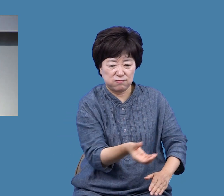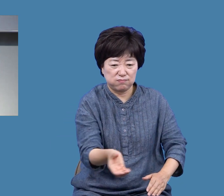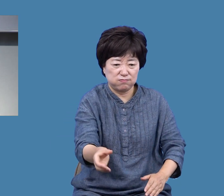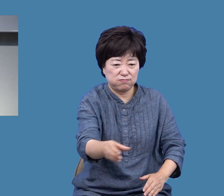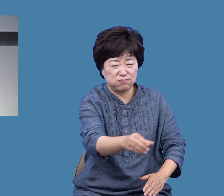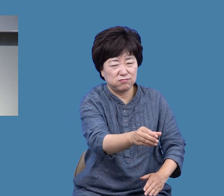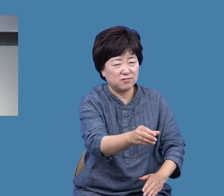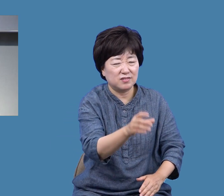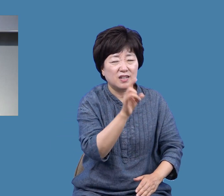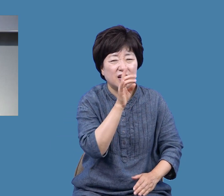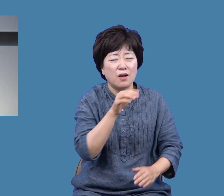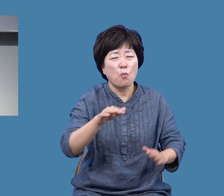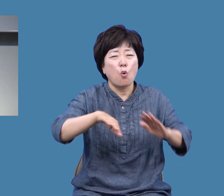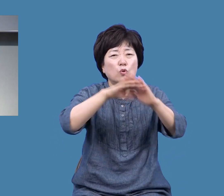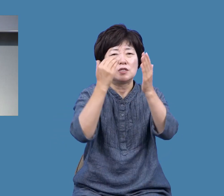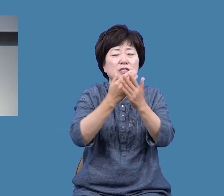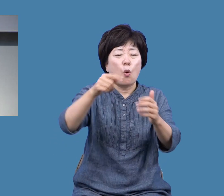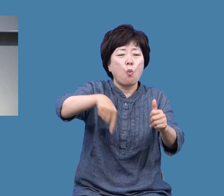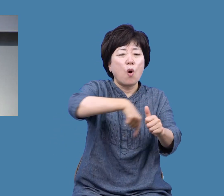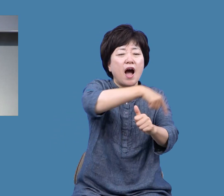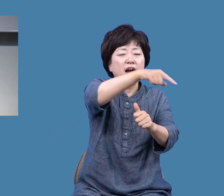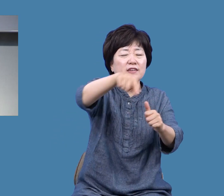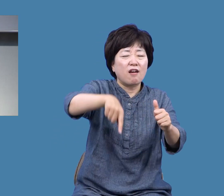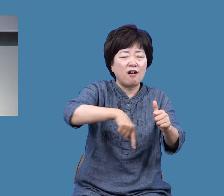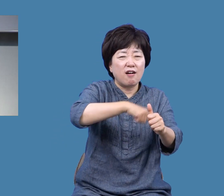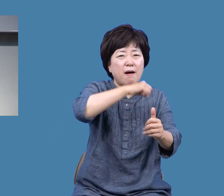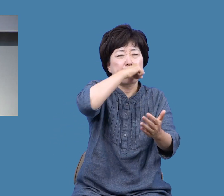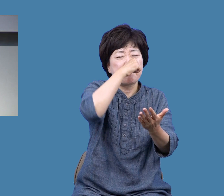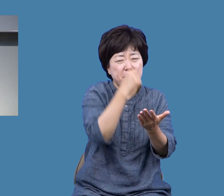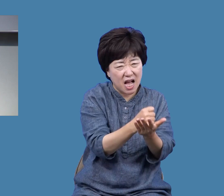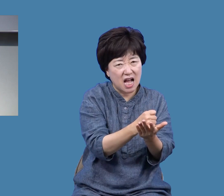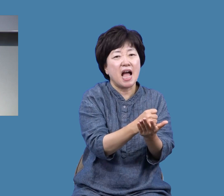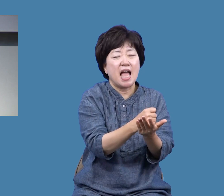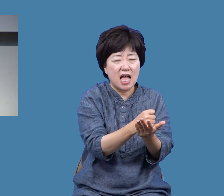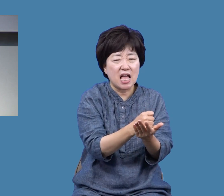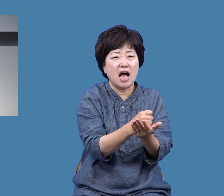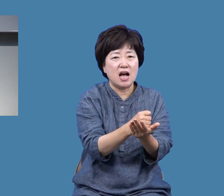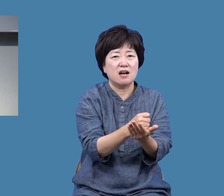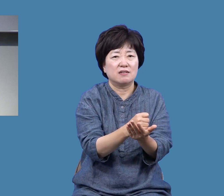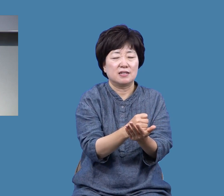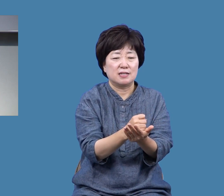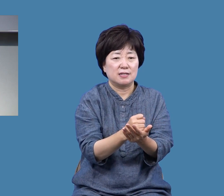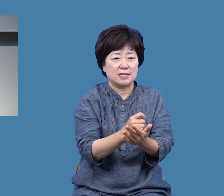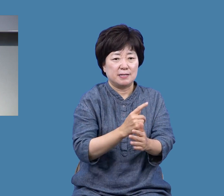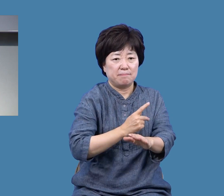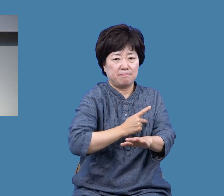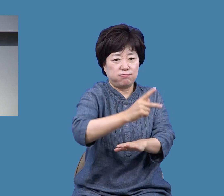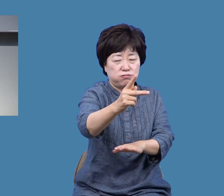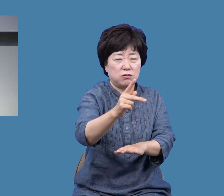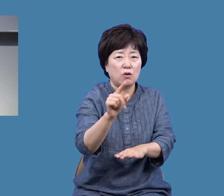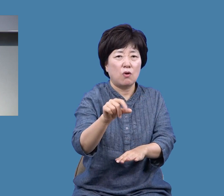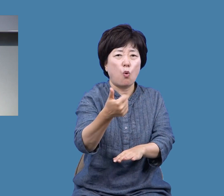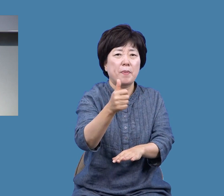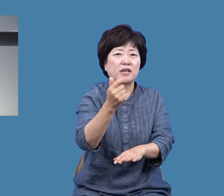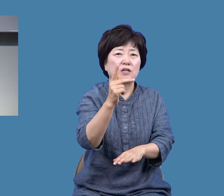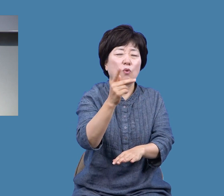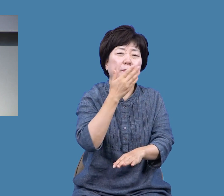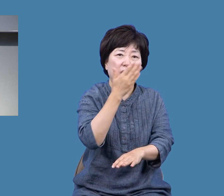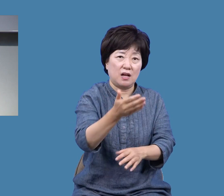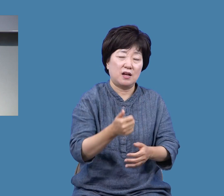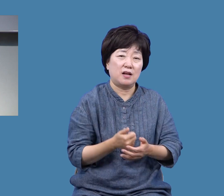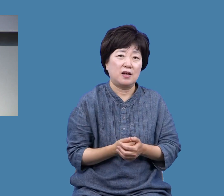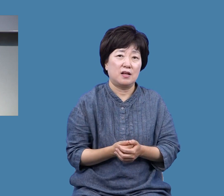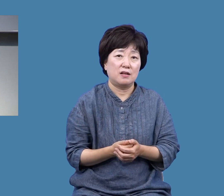이런 모든 환경들이 맞게 돼 있어야 이 열차가 모든 기능을 완전히 낼 수 있단 말이에요.